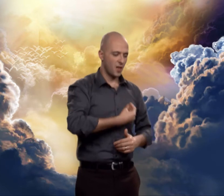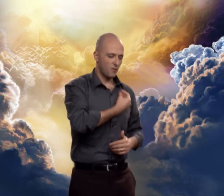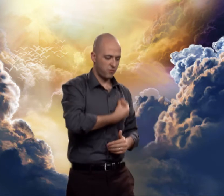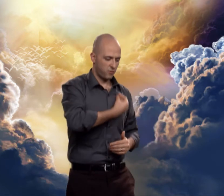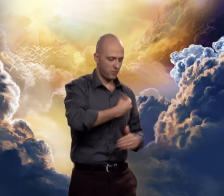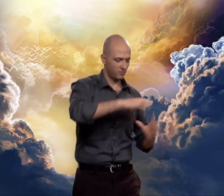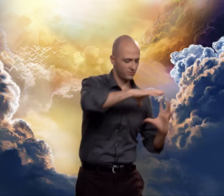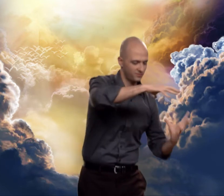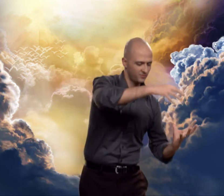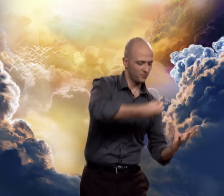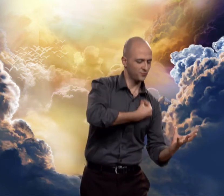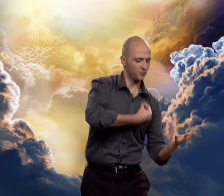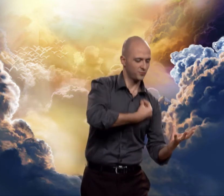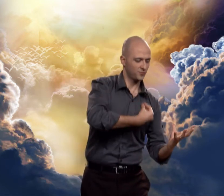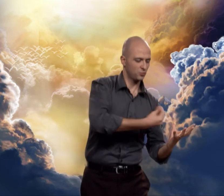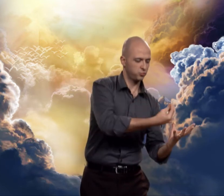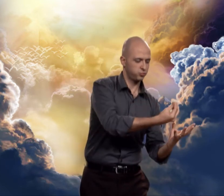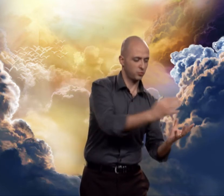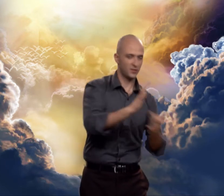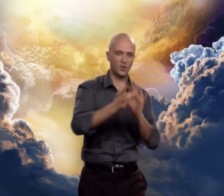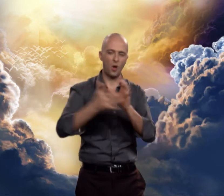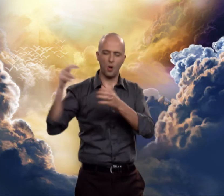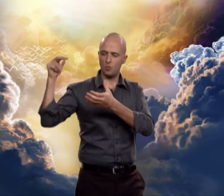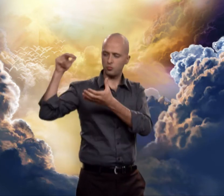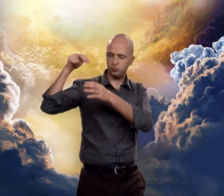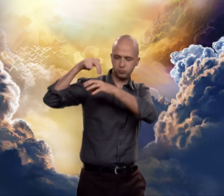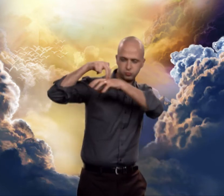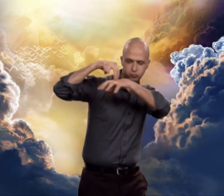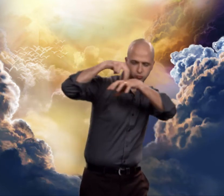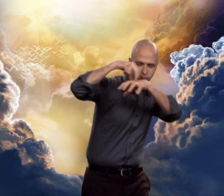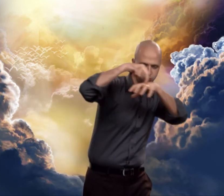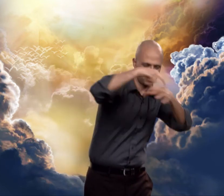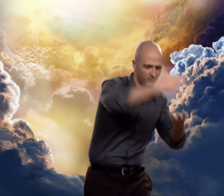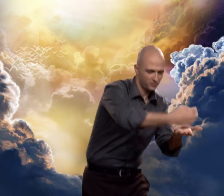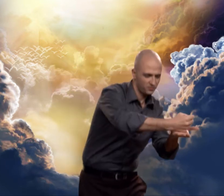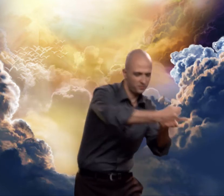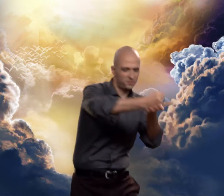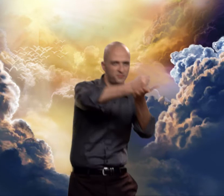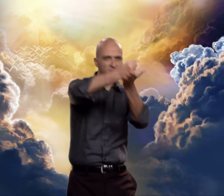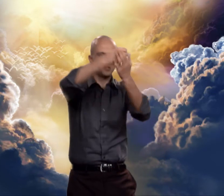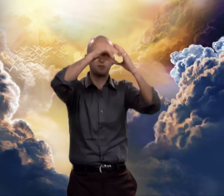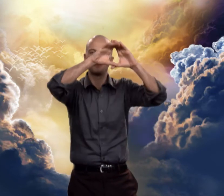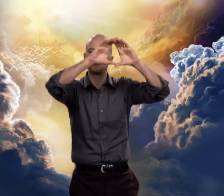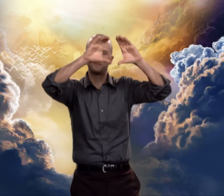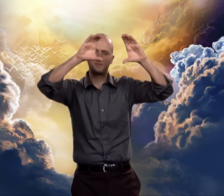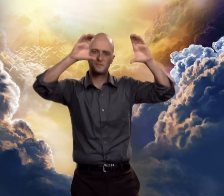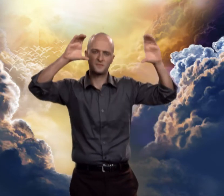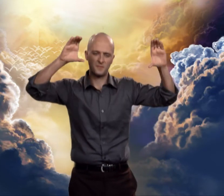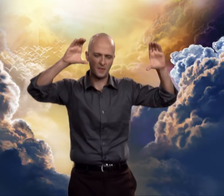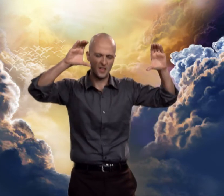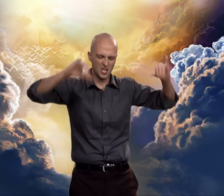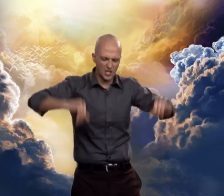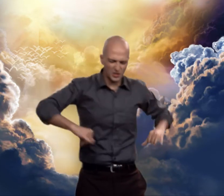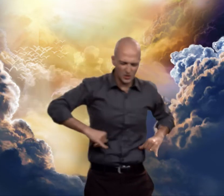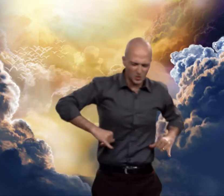Os herdeiros do reino de Deus vieram dos casebres, dos calabouços, das montanhas, dos desertos, das